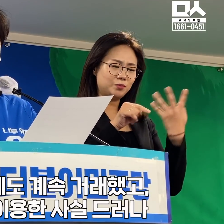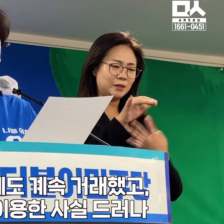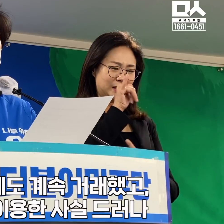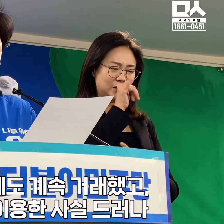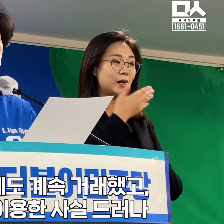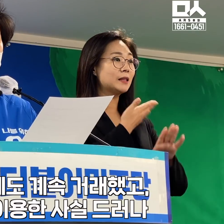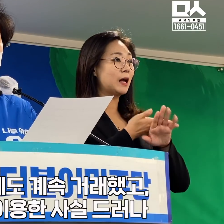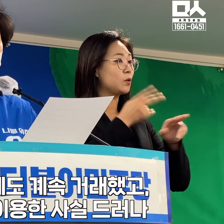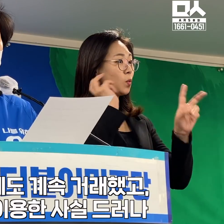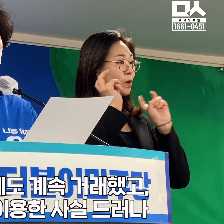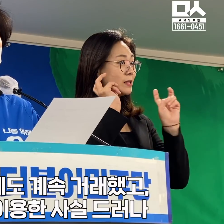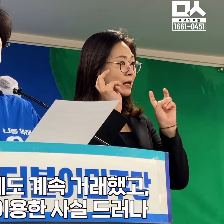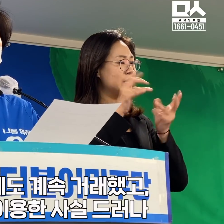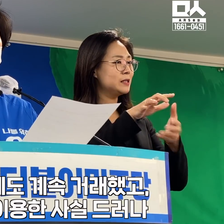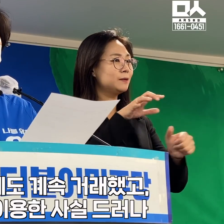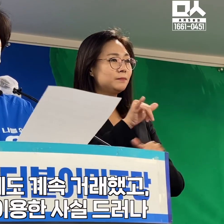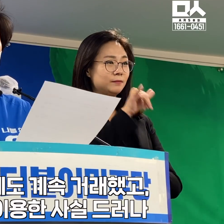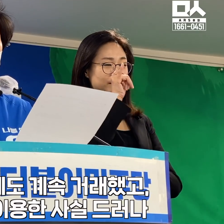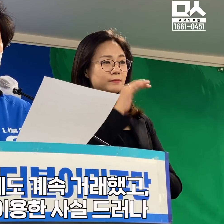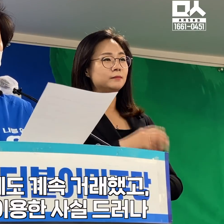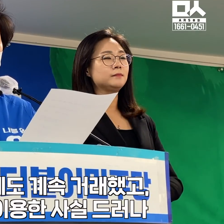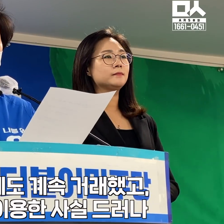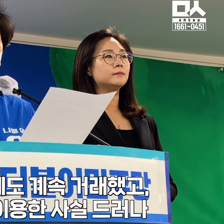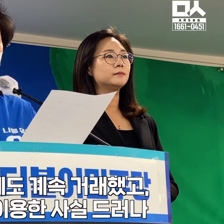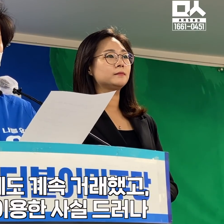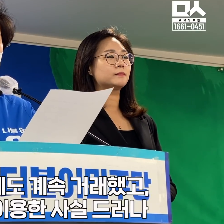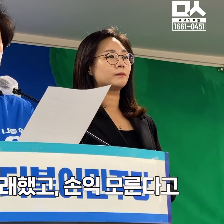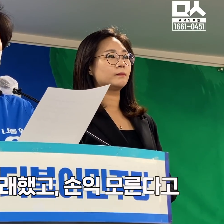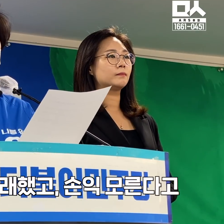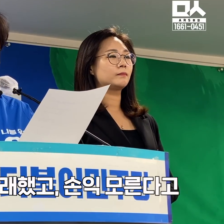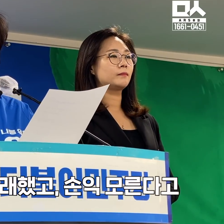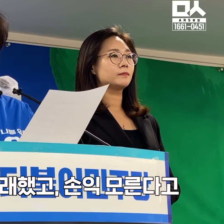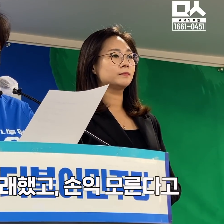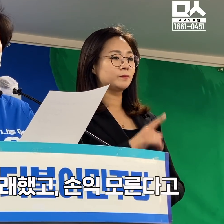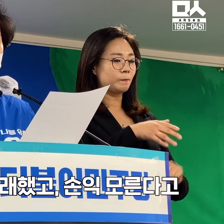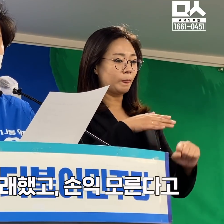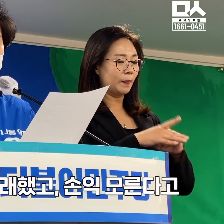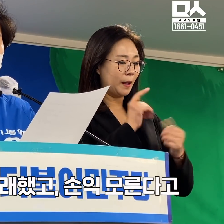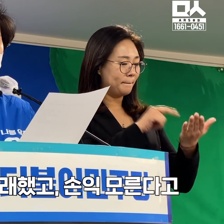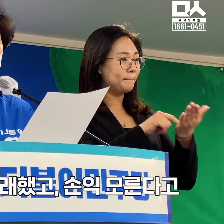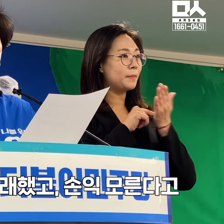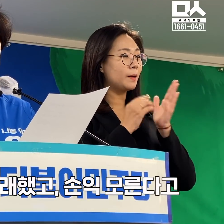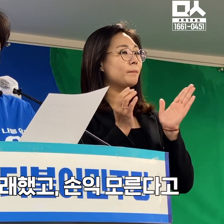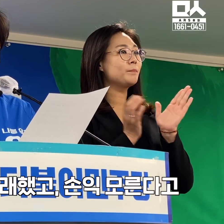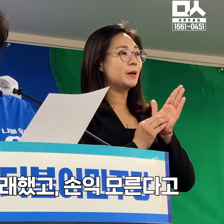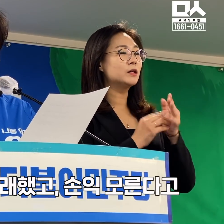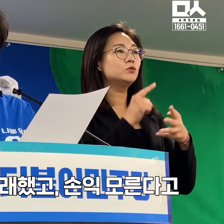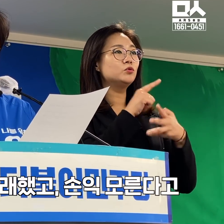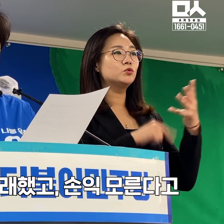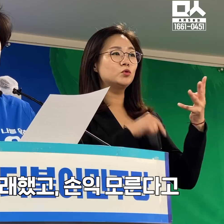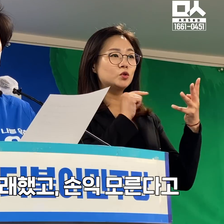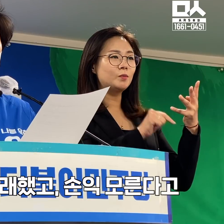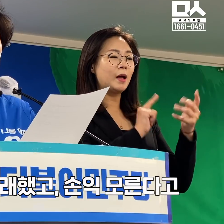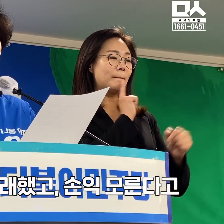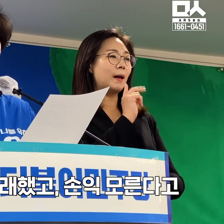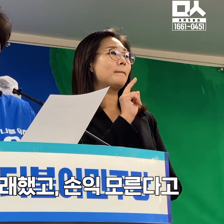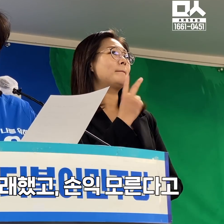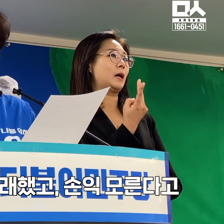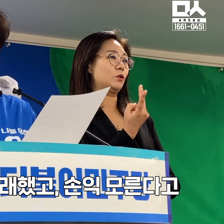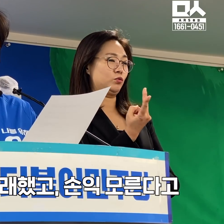다른 증권회사를 이용한 것이 밝혀졌습니다. 이런 사실이 드러나자 윤석열 후보는 말을